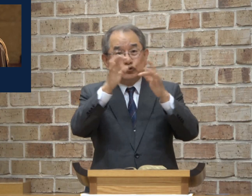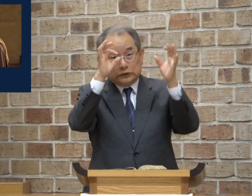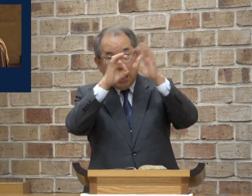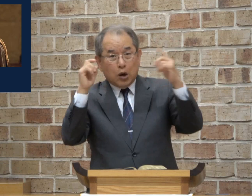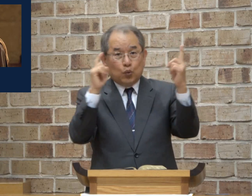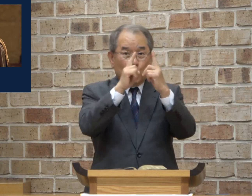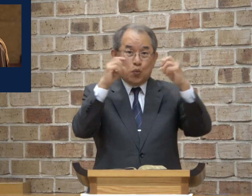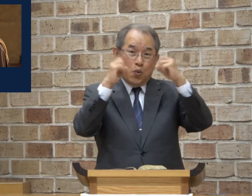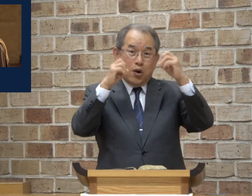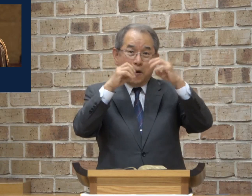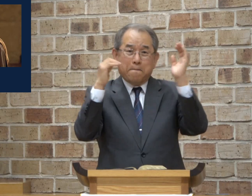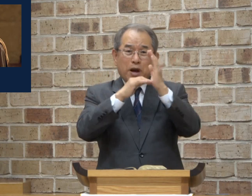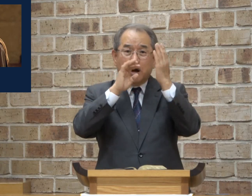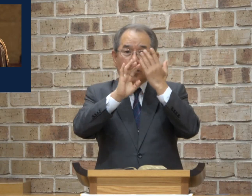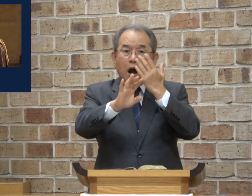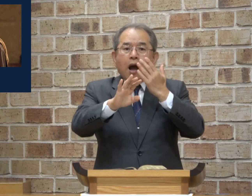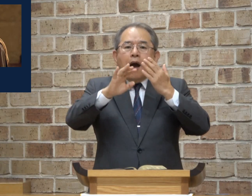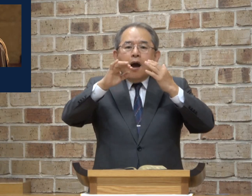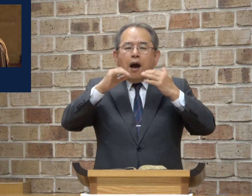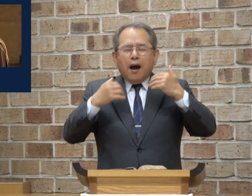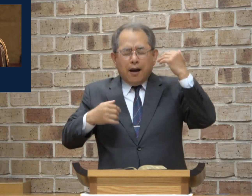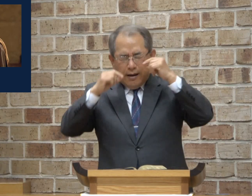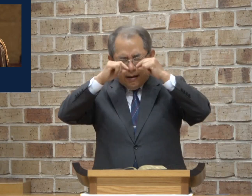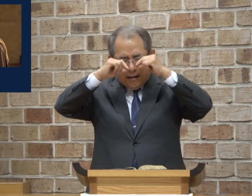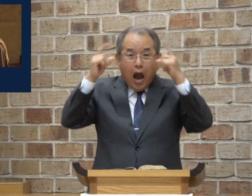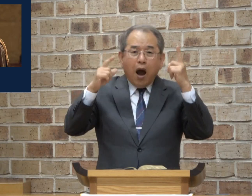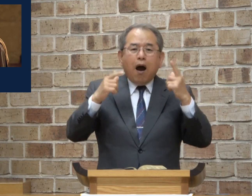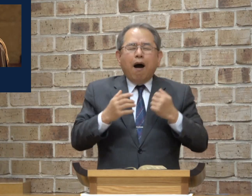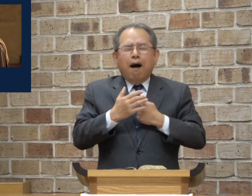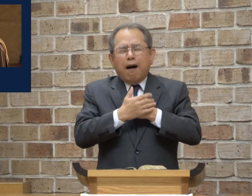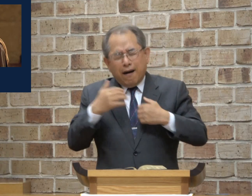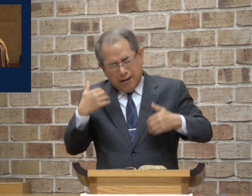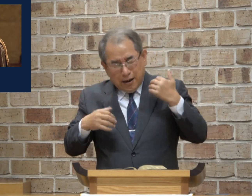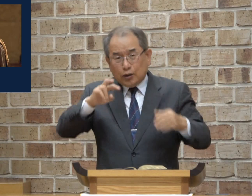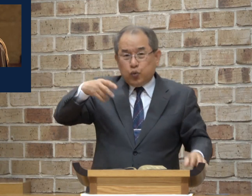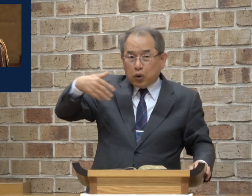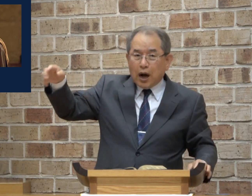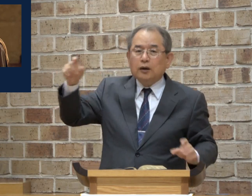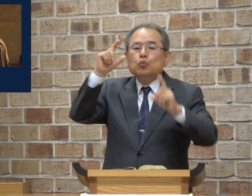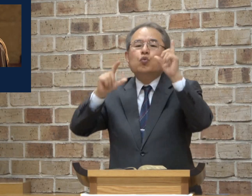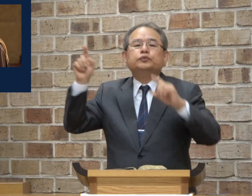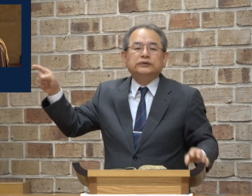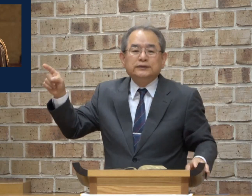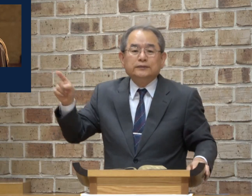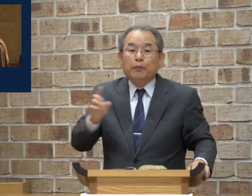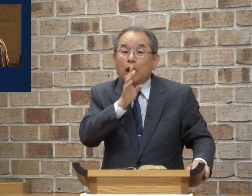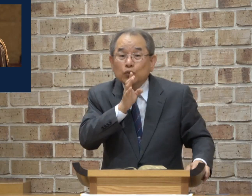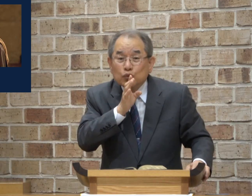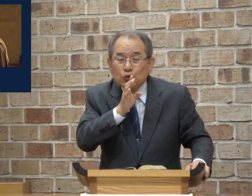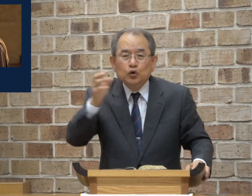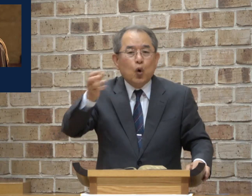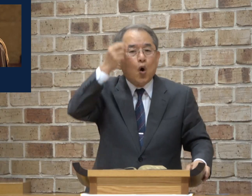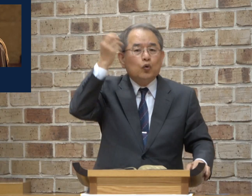하나님의 아들이신 예수를 만나고 기뻐하고 그 은혜를 깨달았고 가고 돌아가는